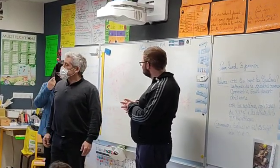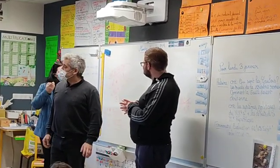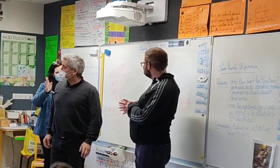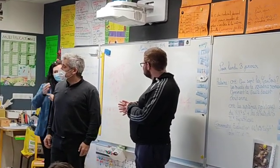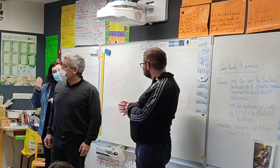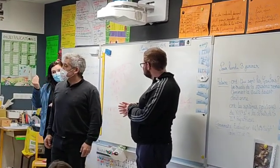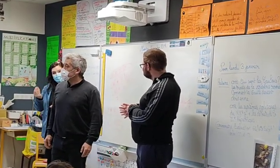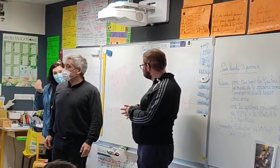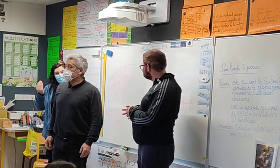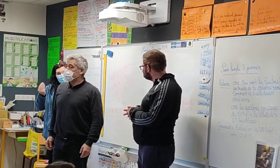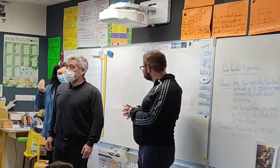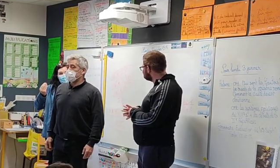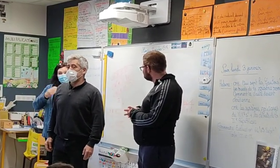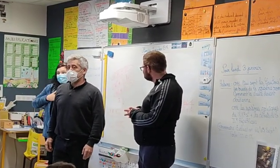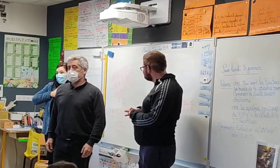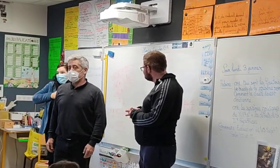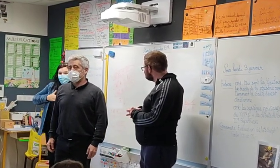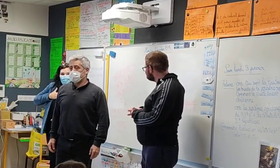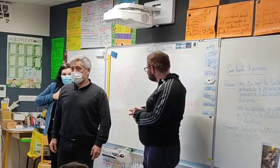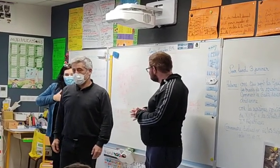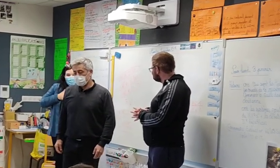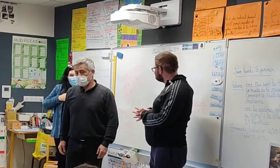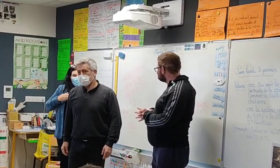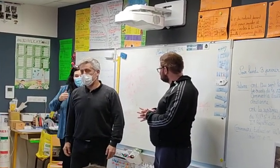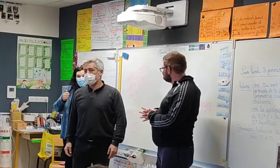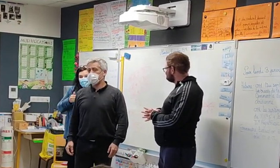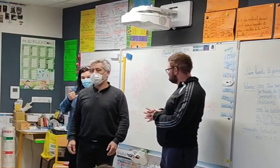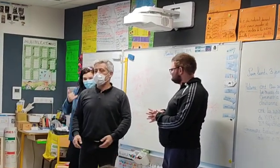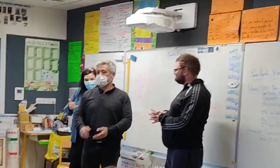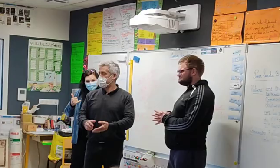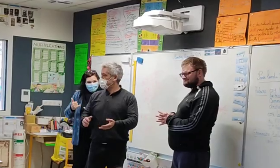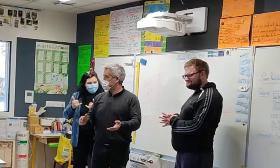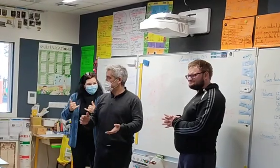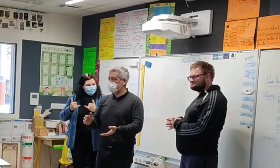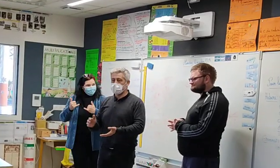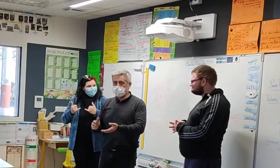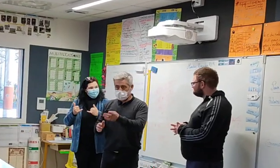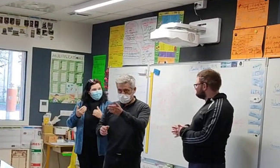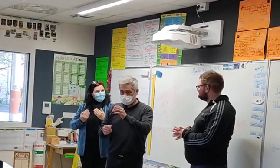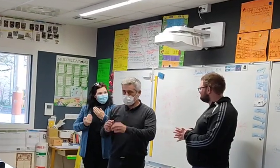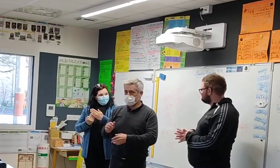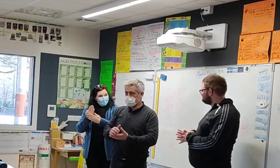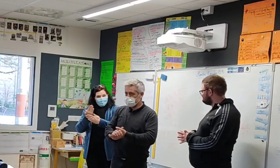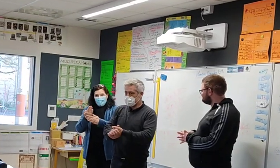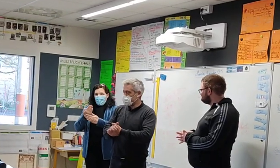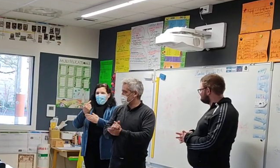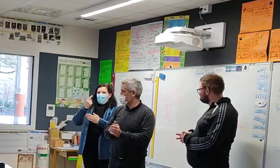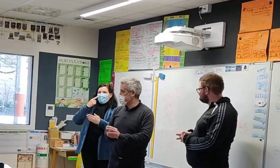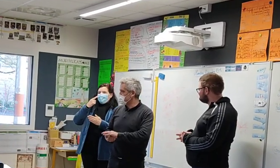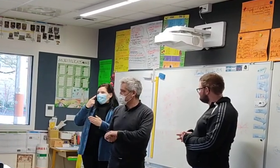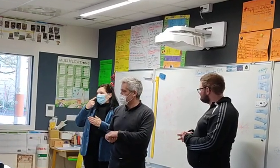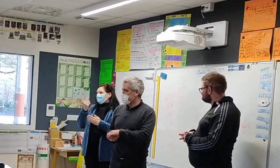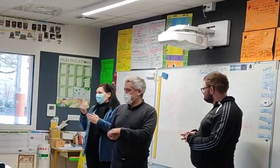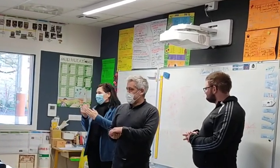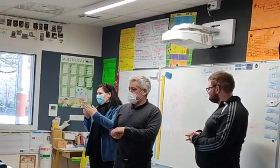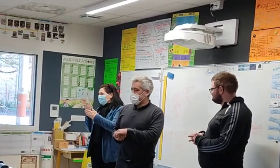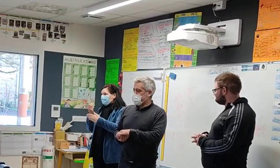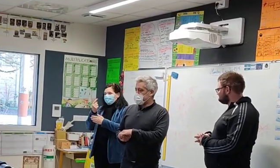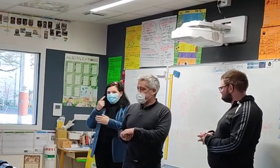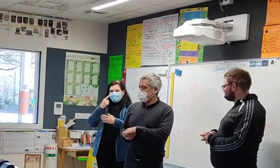Bon les enfants, je suis super content d'être avec vous aujourd'hui. J'étais ce matin avec certains d'entre vous, j'en reconnais.